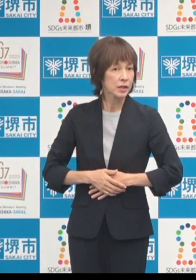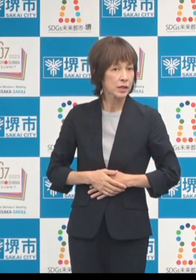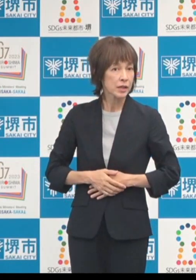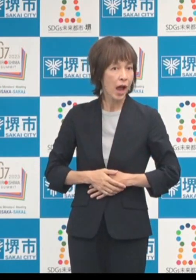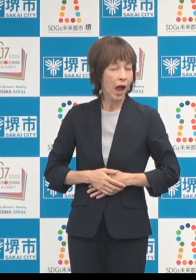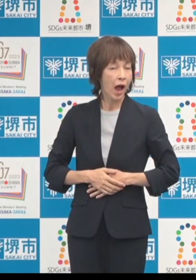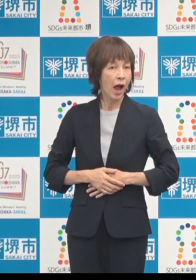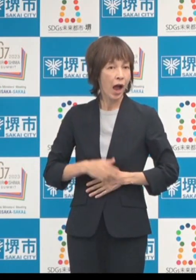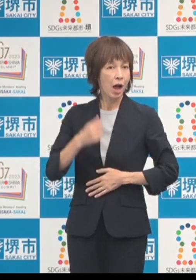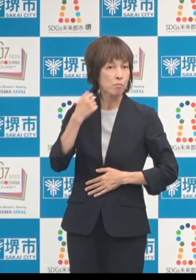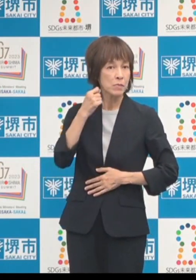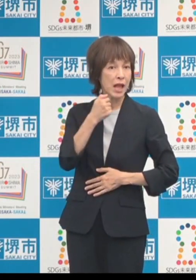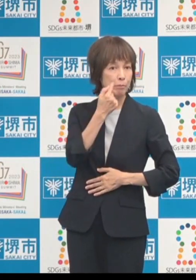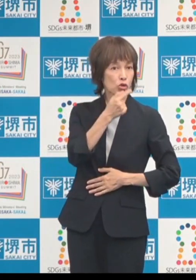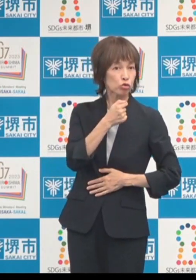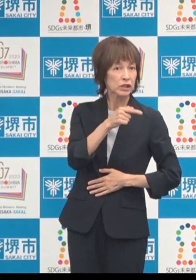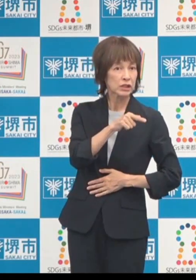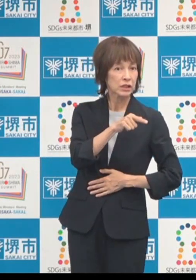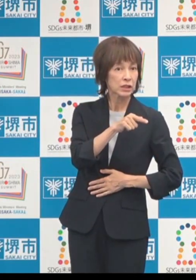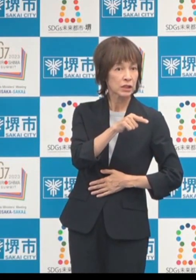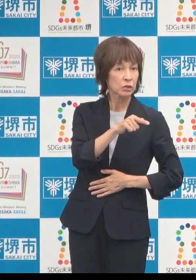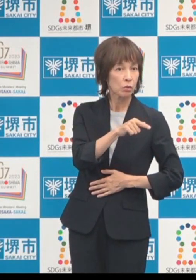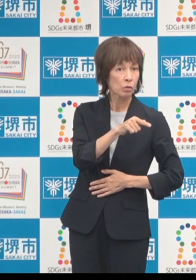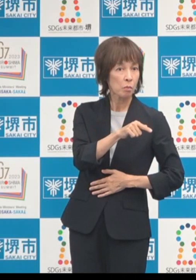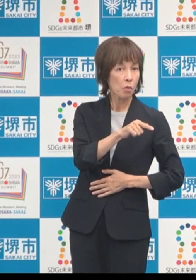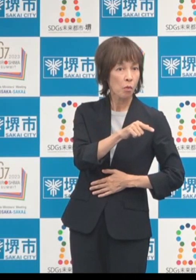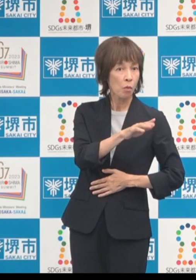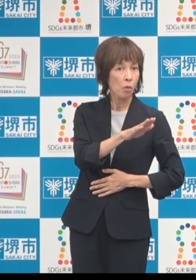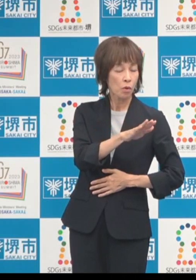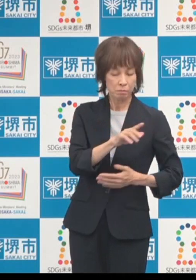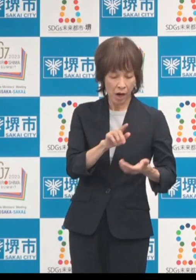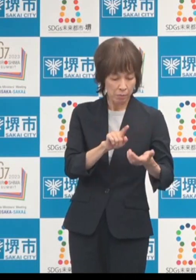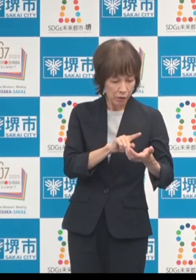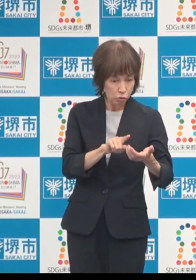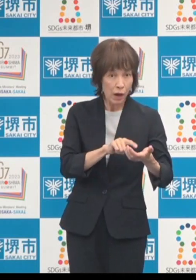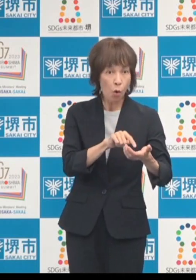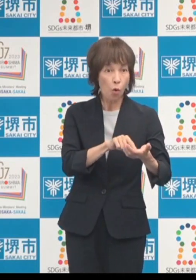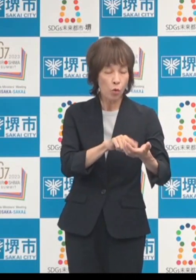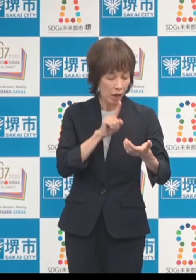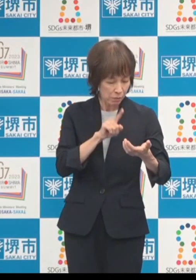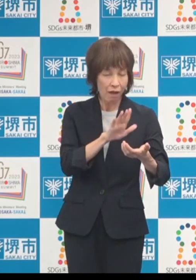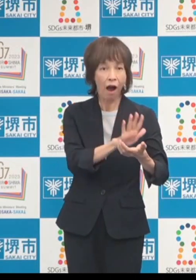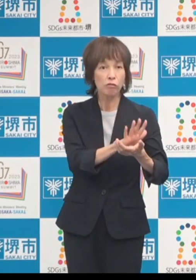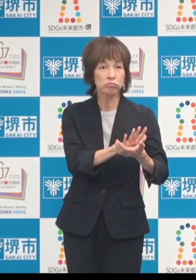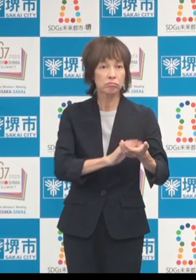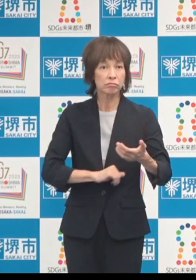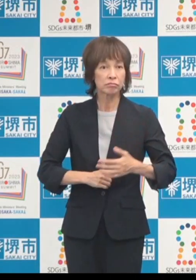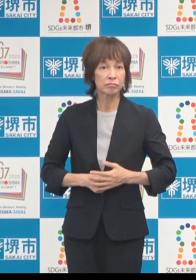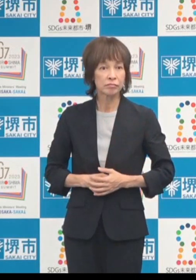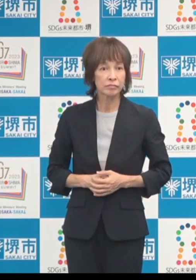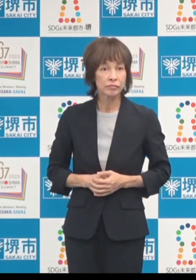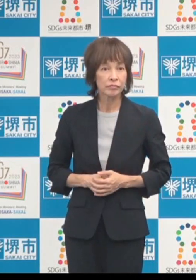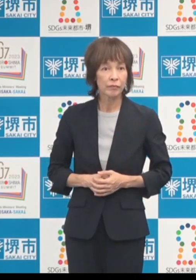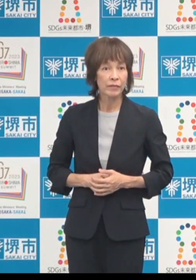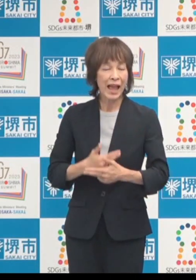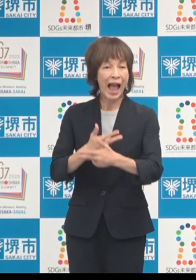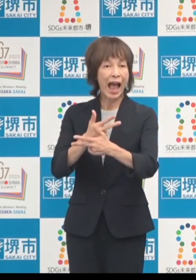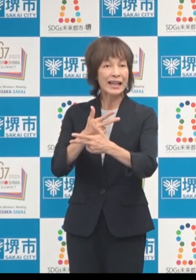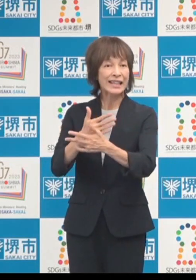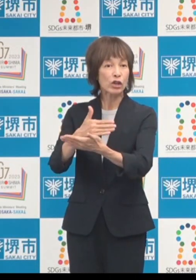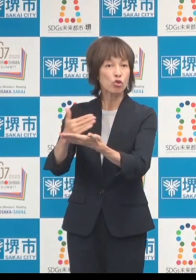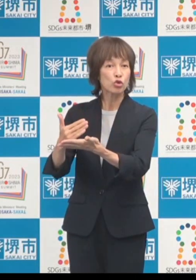南口の方のところをやってるのかなって今スマホで見て確認したんですけども、北九州の場